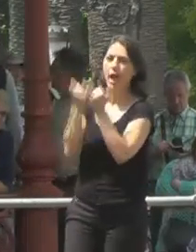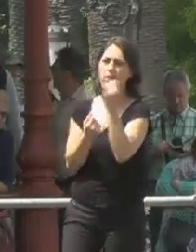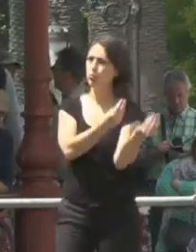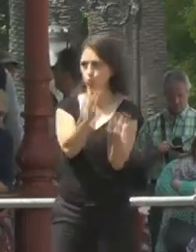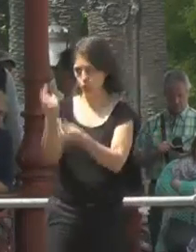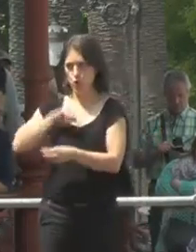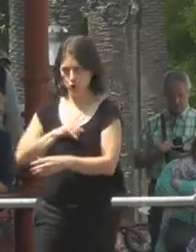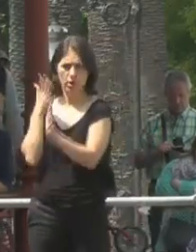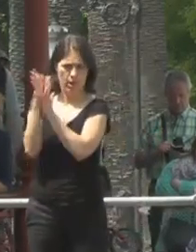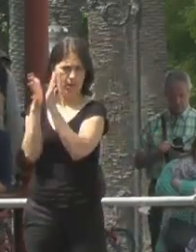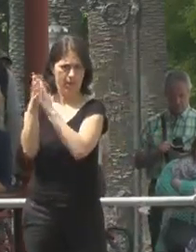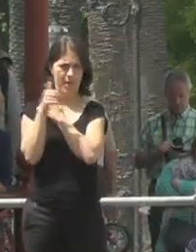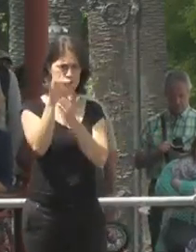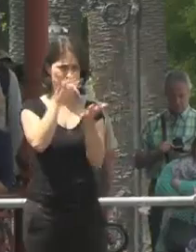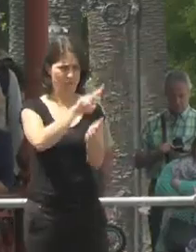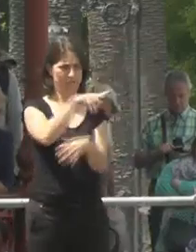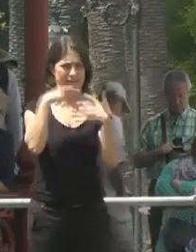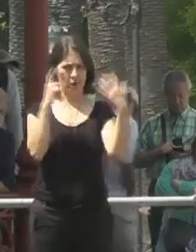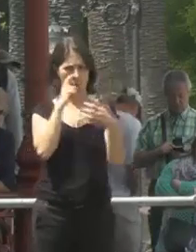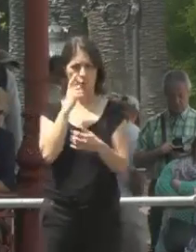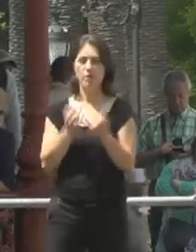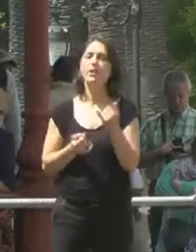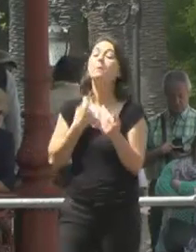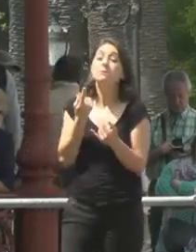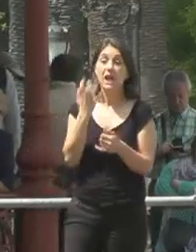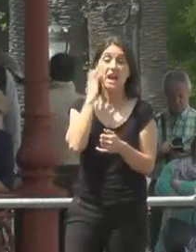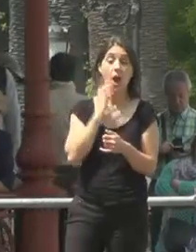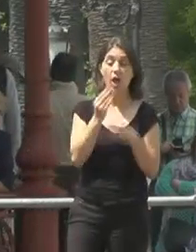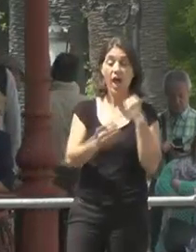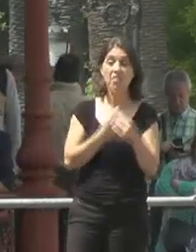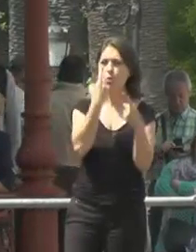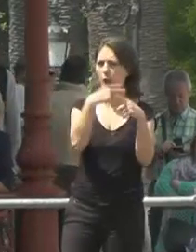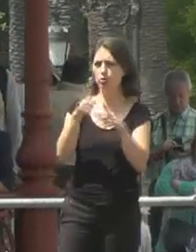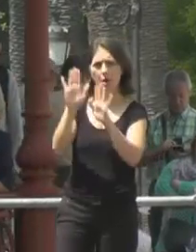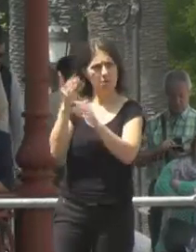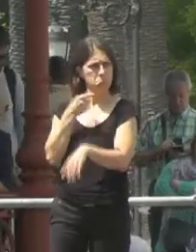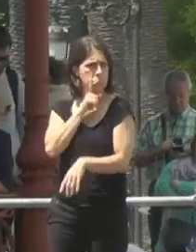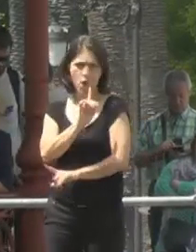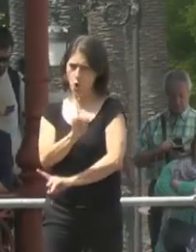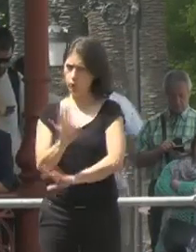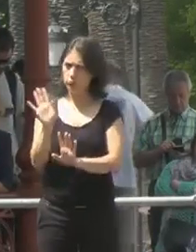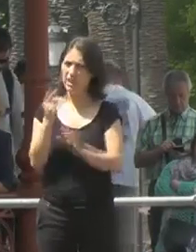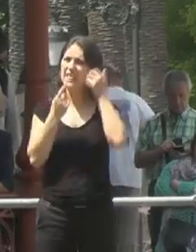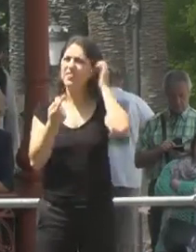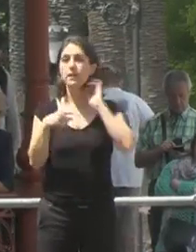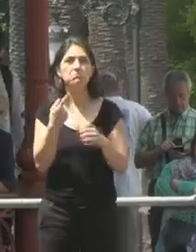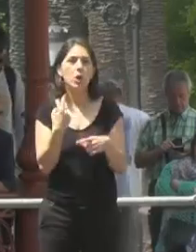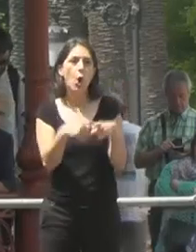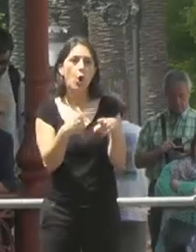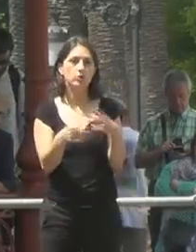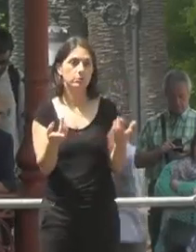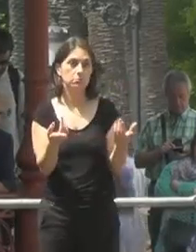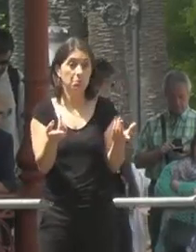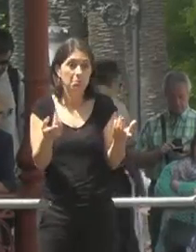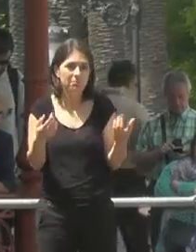muchas. El caso es que Rajoy hace una cosa que no la hace mal, que es decir obviedades, o lo que parece